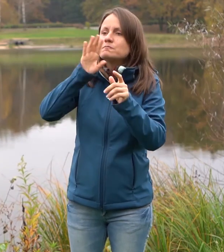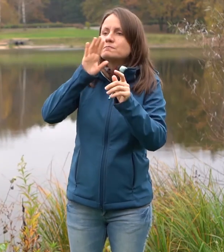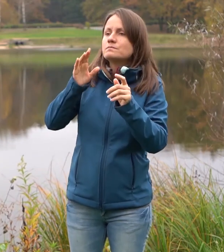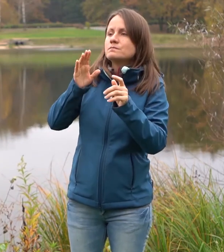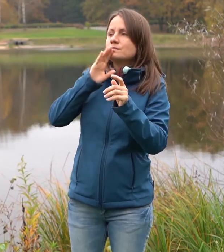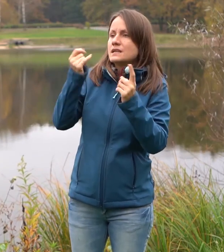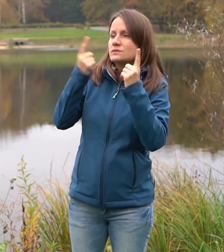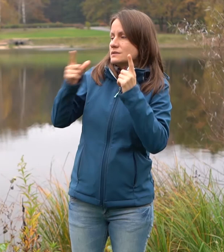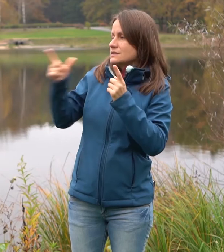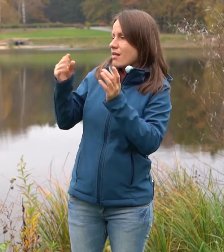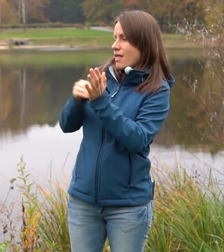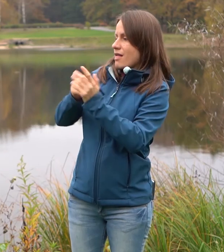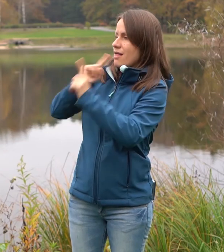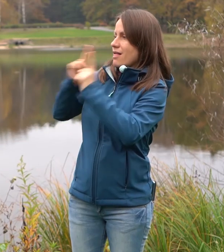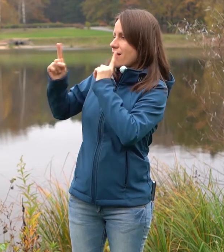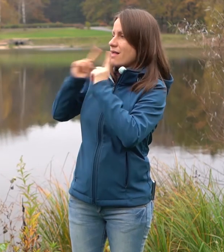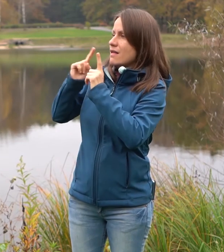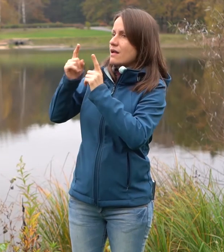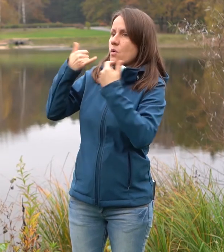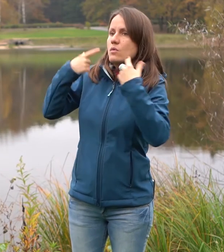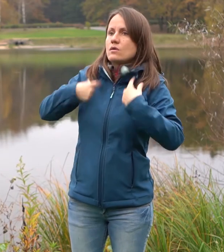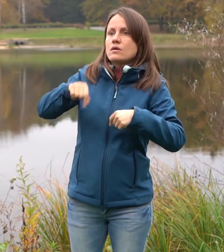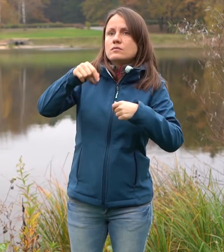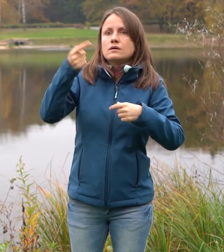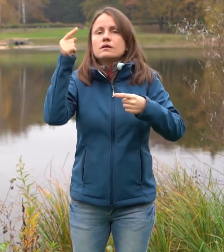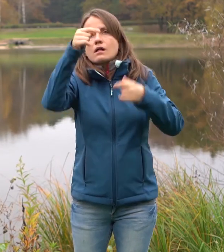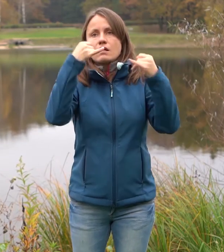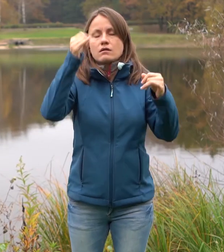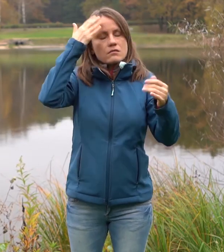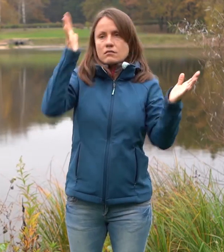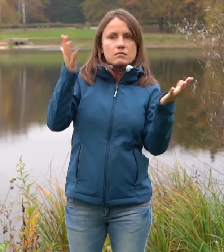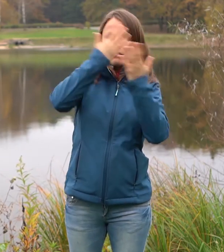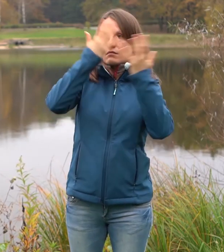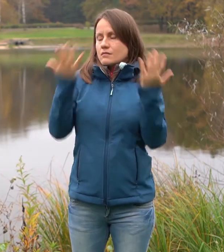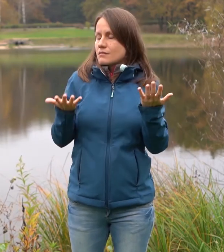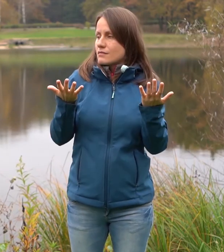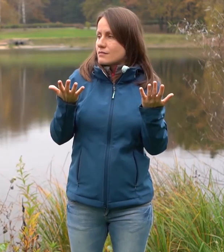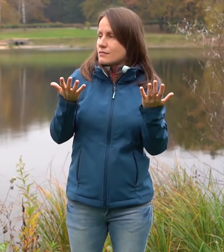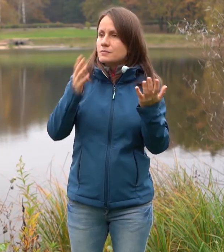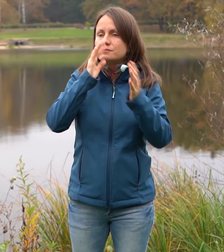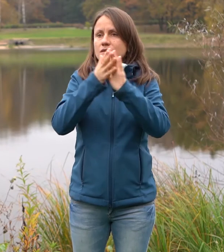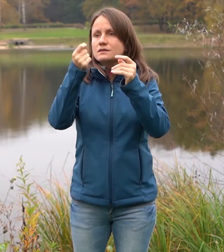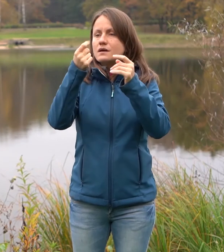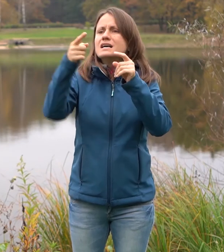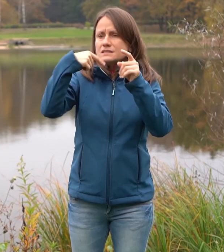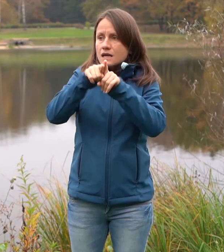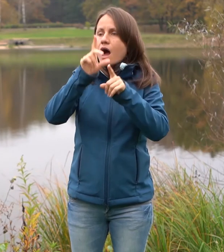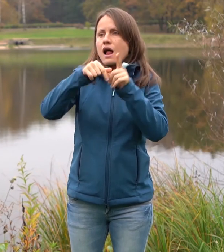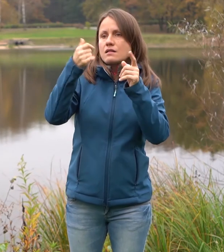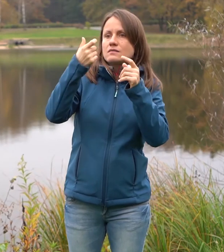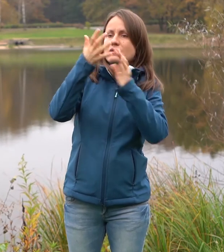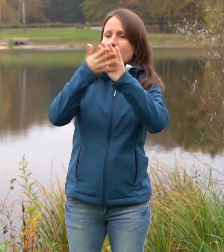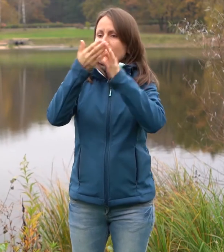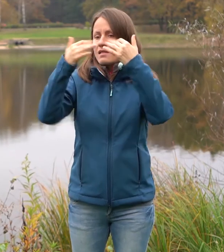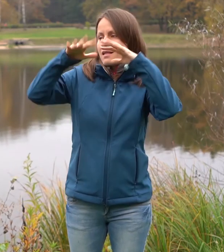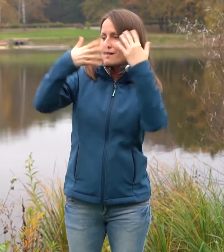przykład my się znamy i sobie swobodnie rozmawiamy, ale już ty z inną osobą, której nie znasz, może ci nie być tak łatwo, bo każdy jednak